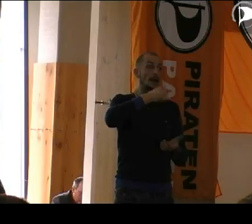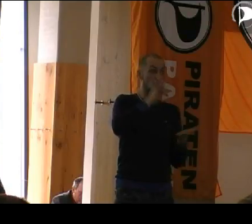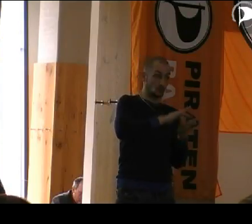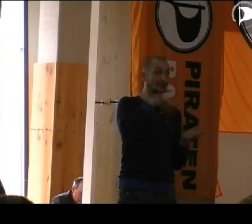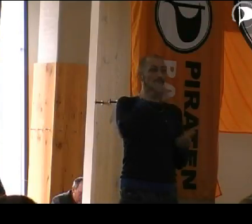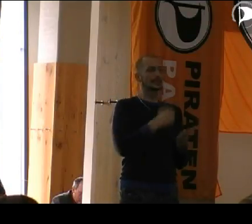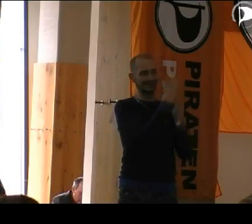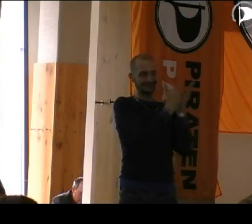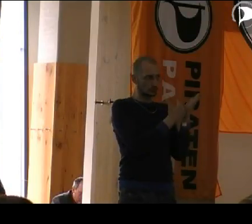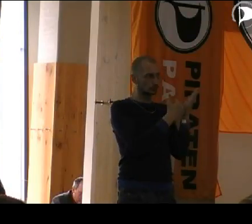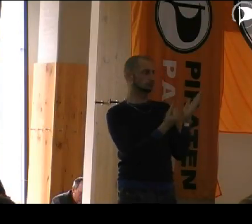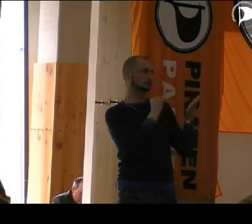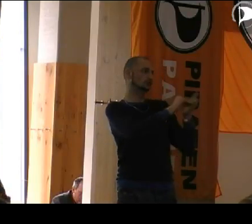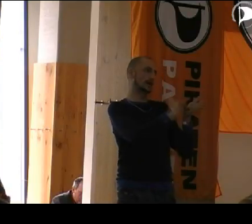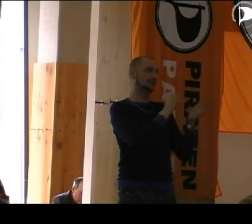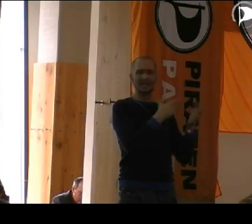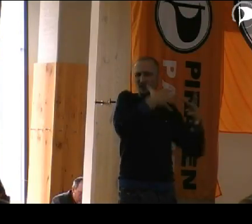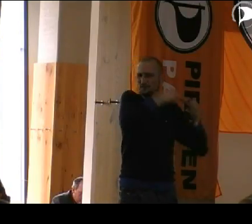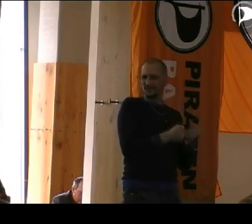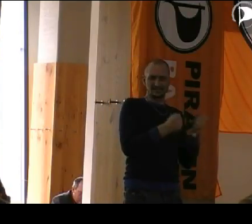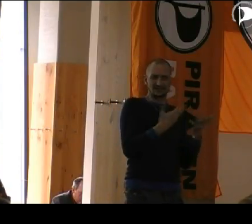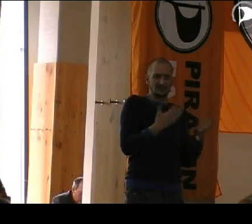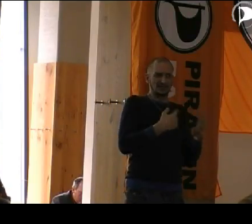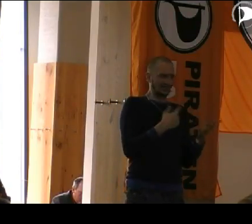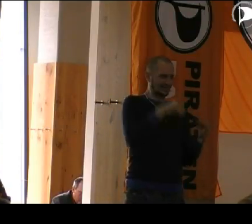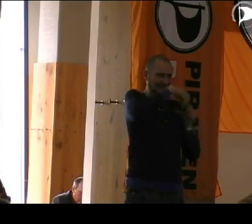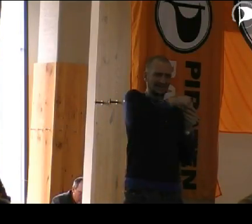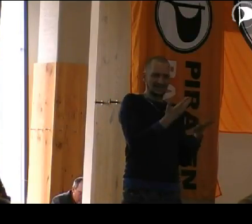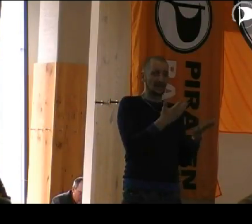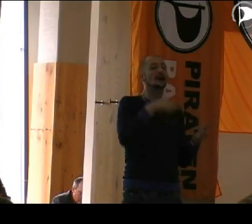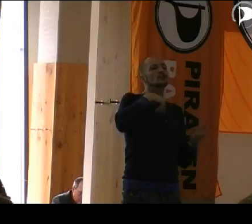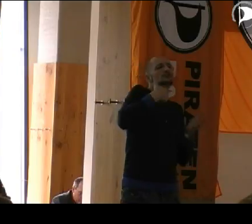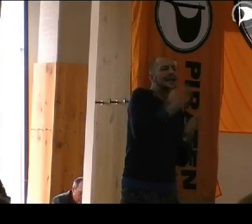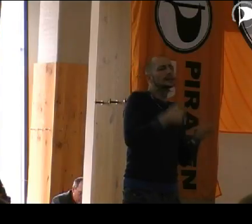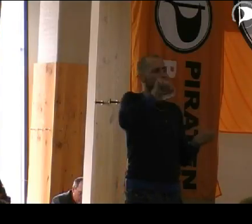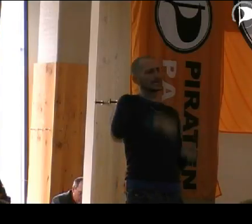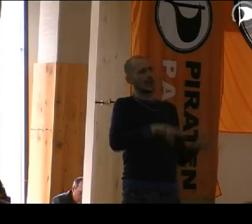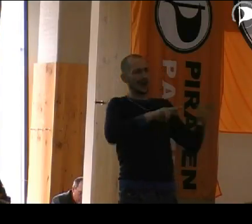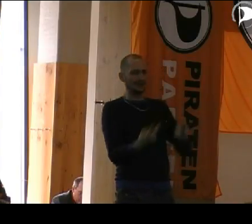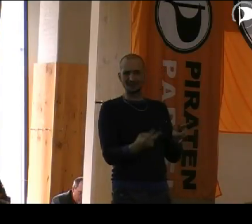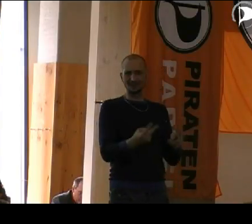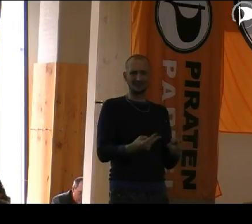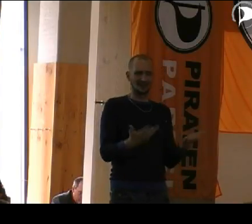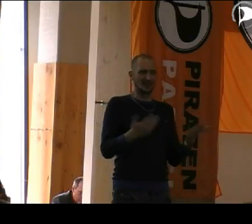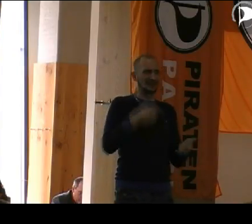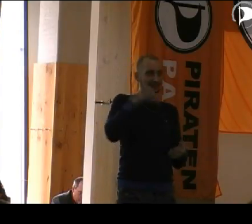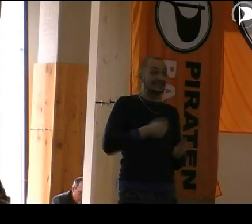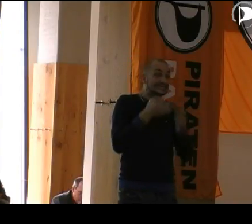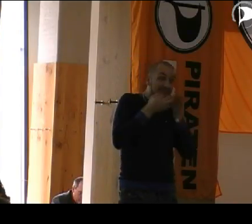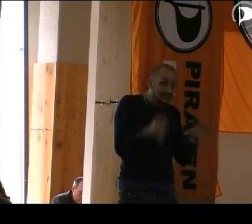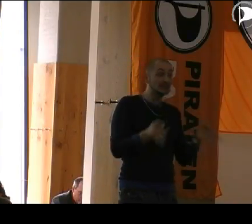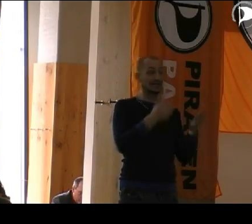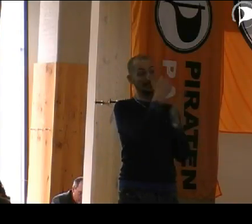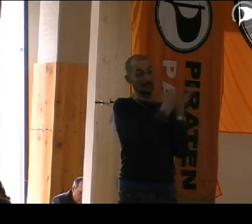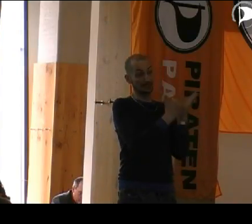clemens dann fest frühere stellte sich mit diesen regelungen einverstanden wissen sie wieder ändern detailliert sowie die satz zu machen um so